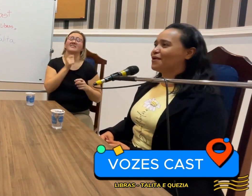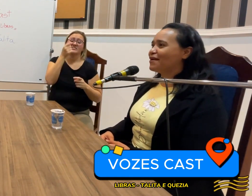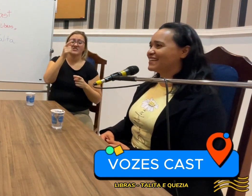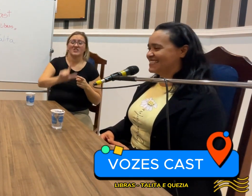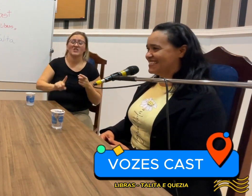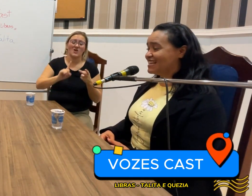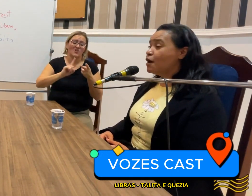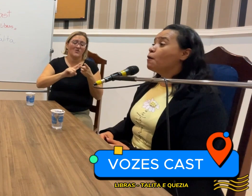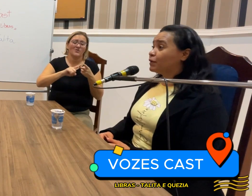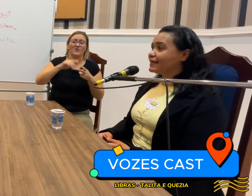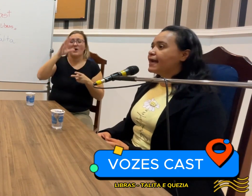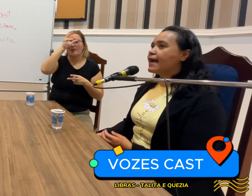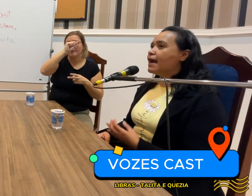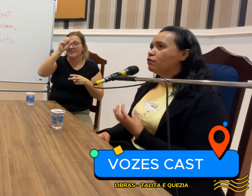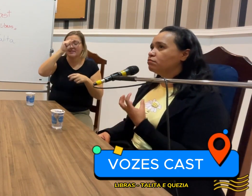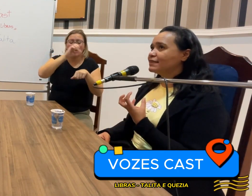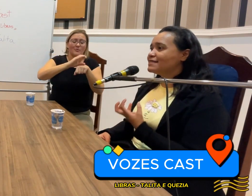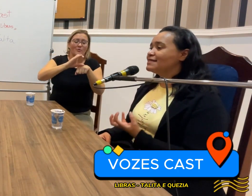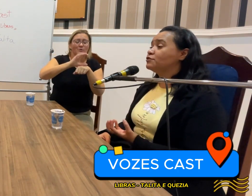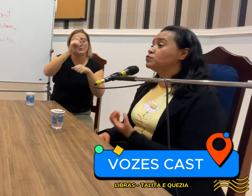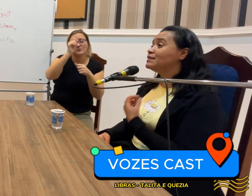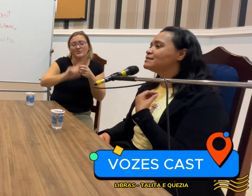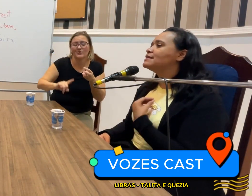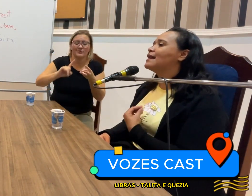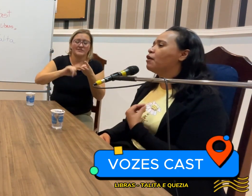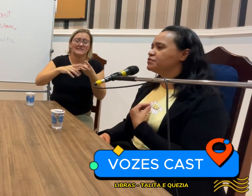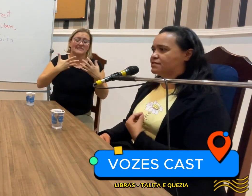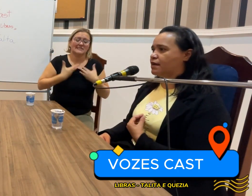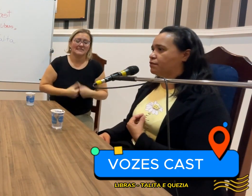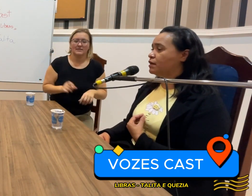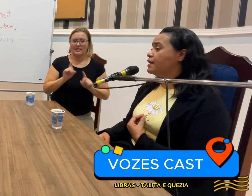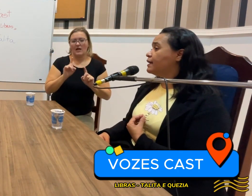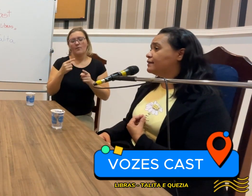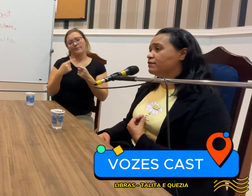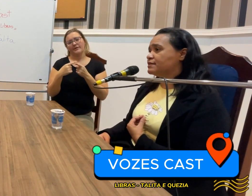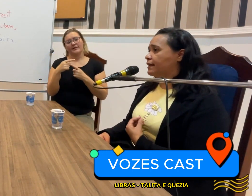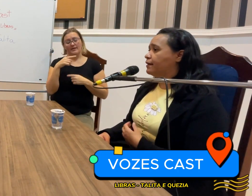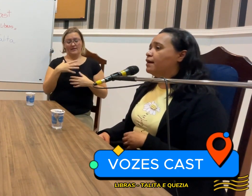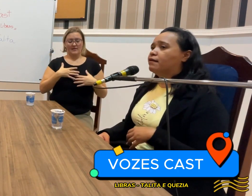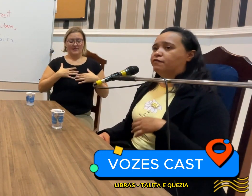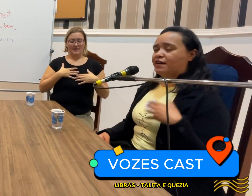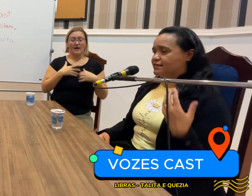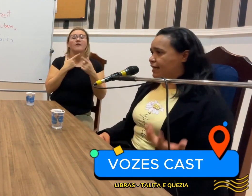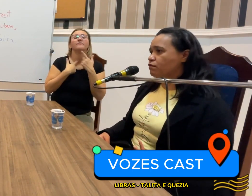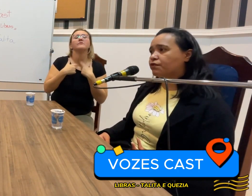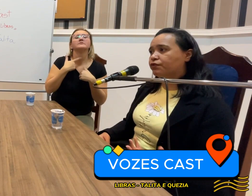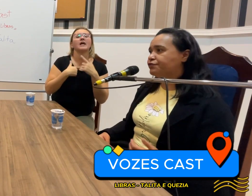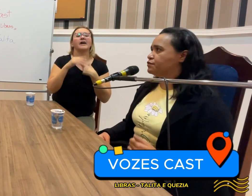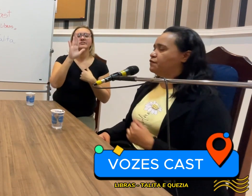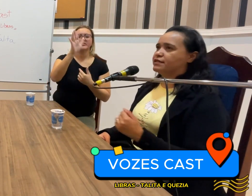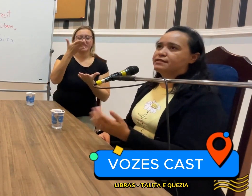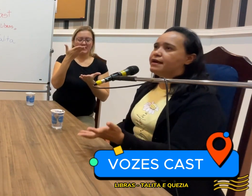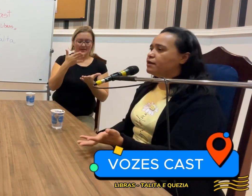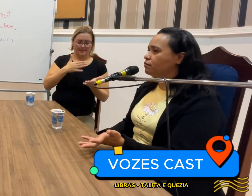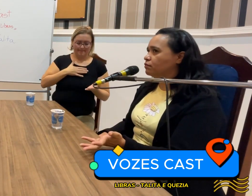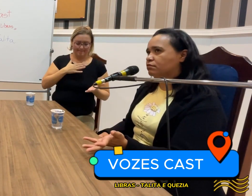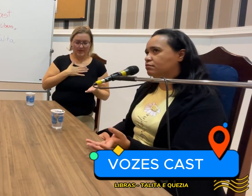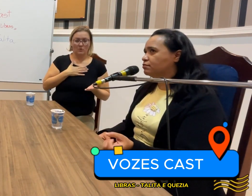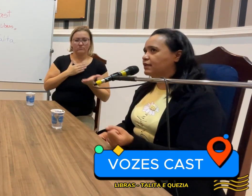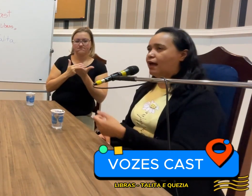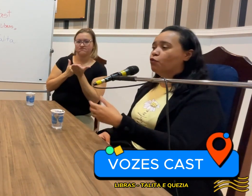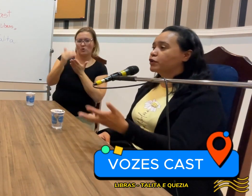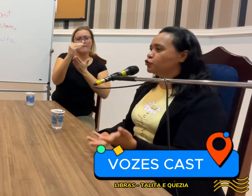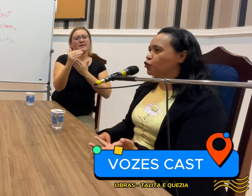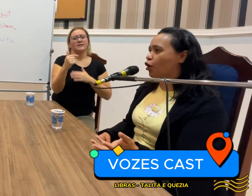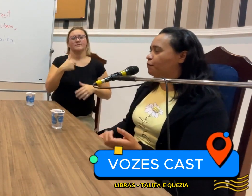mais coisas. Porque é um desejo inicial seu. Sim. Então, assim... fazer um curso, fazer